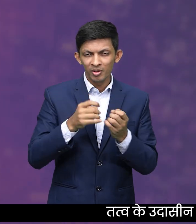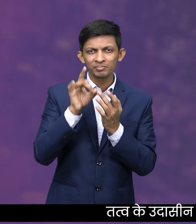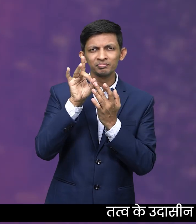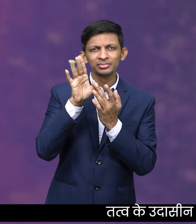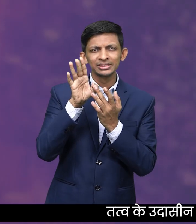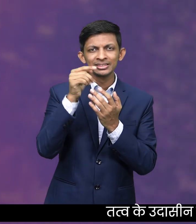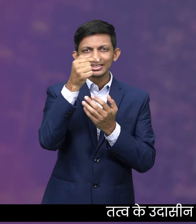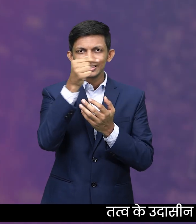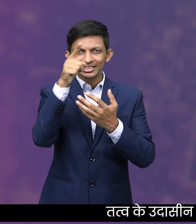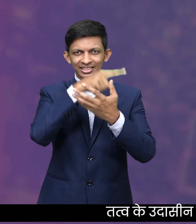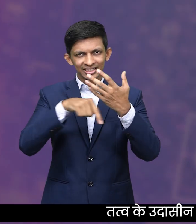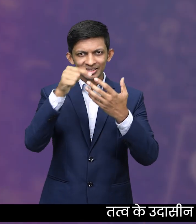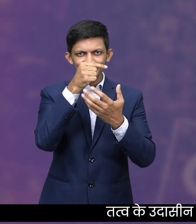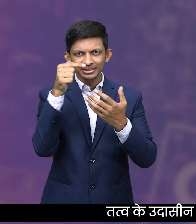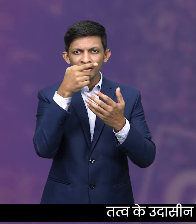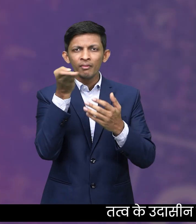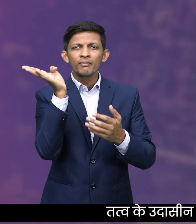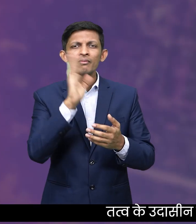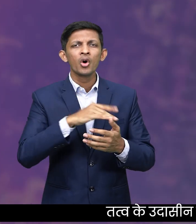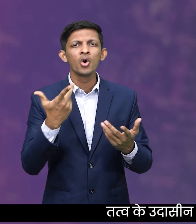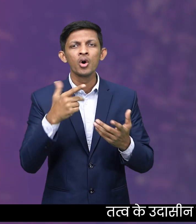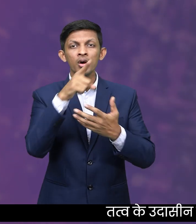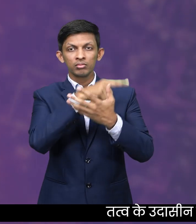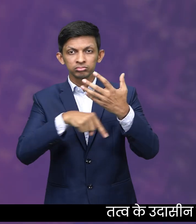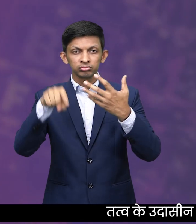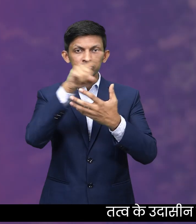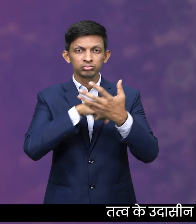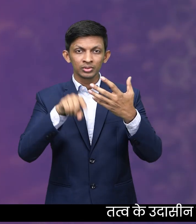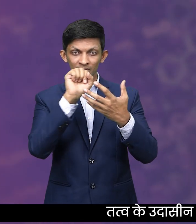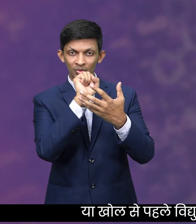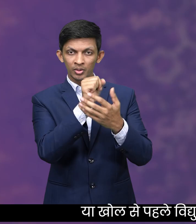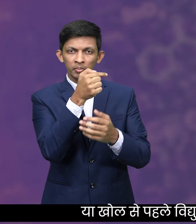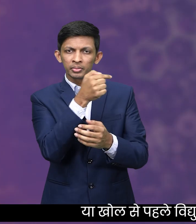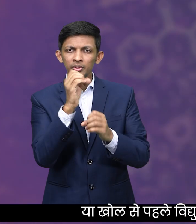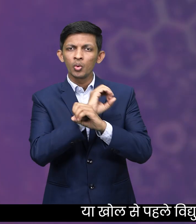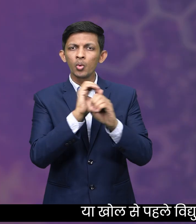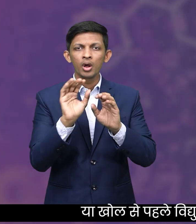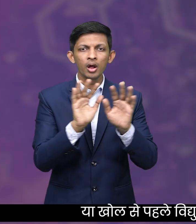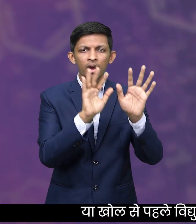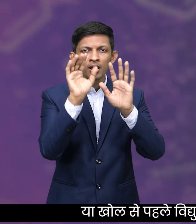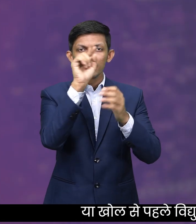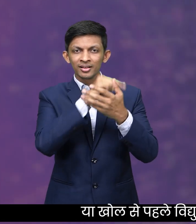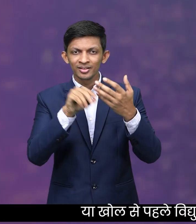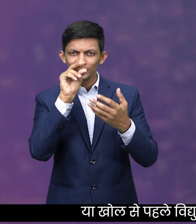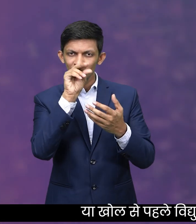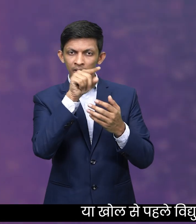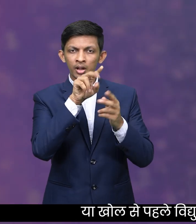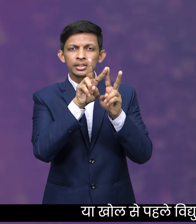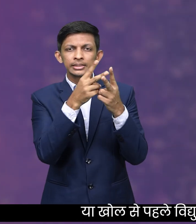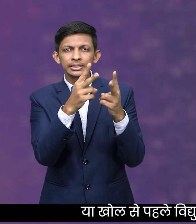उदासीन गैसीय परमाणु की सबसे बाहरी कक्षा या खोल से पहले विद्युदणु को